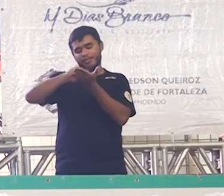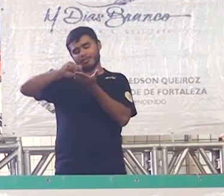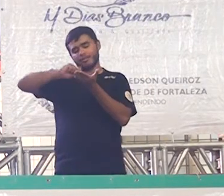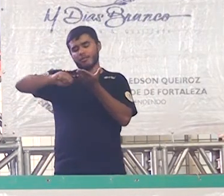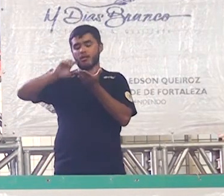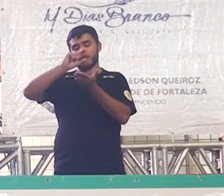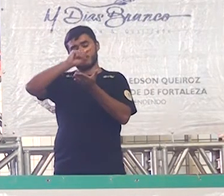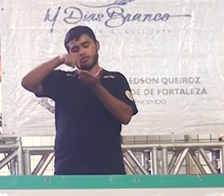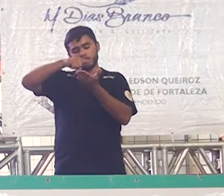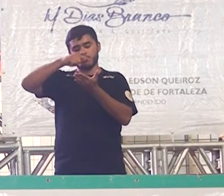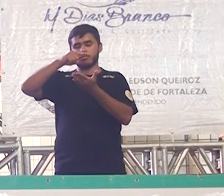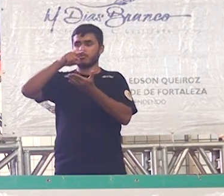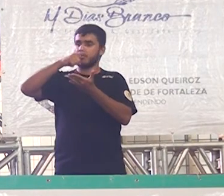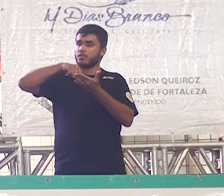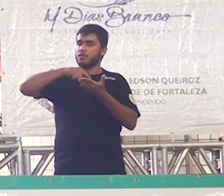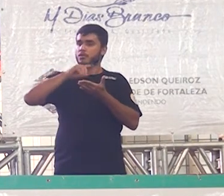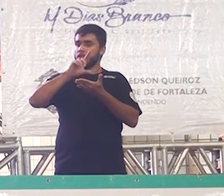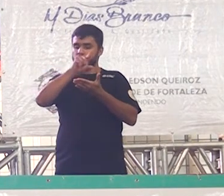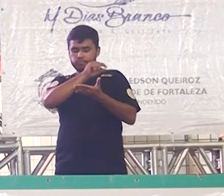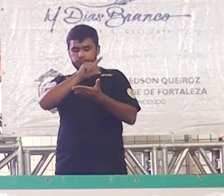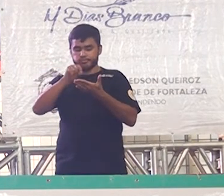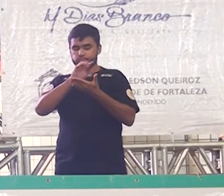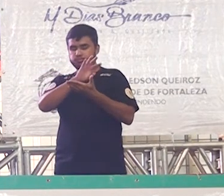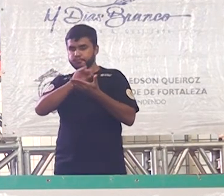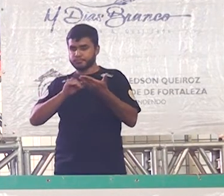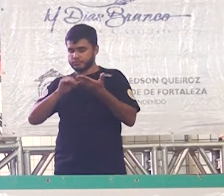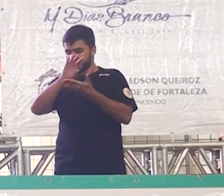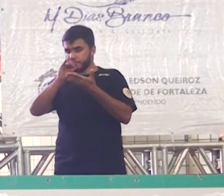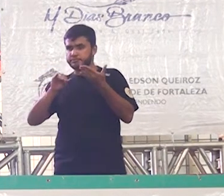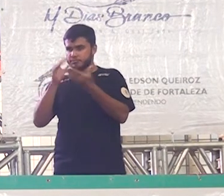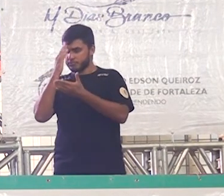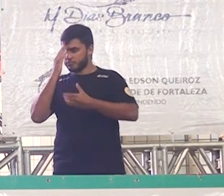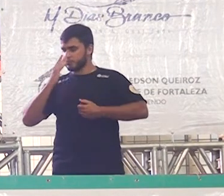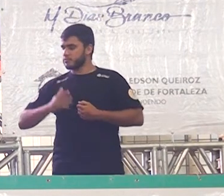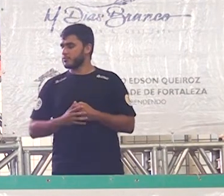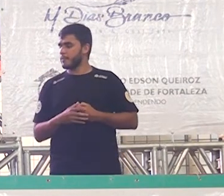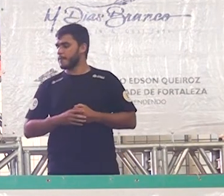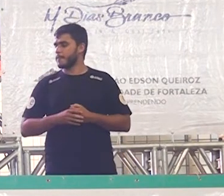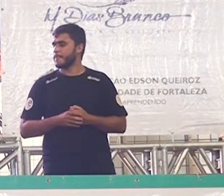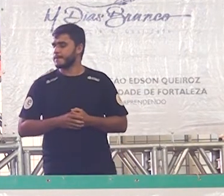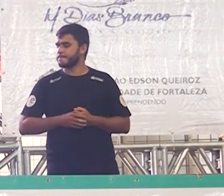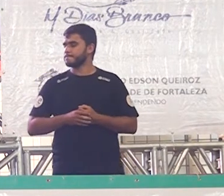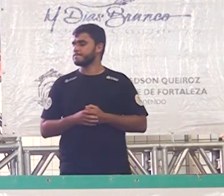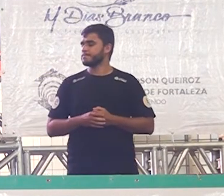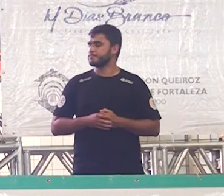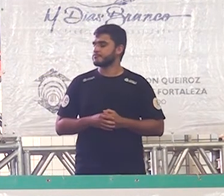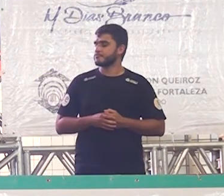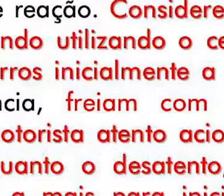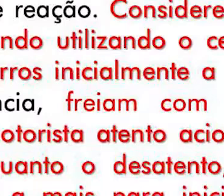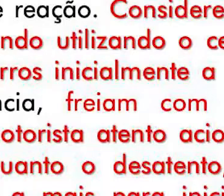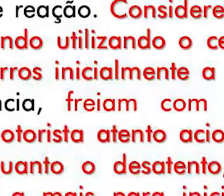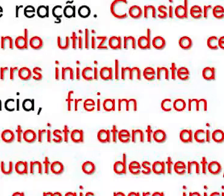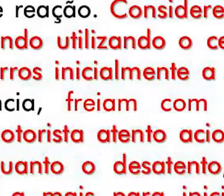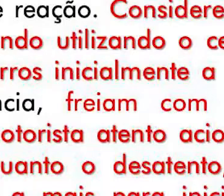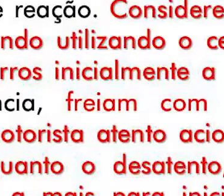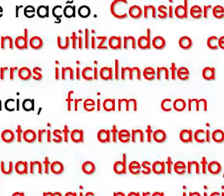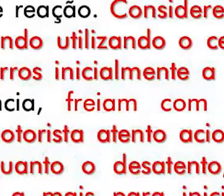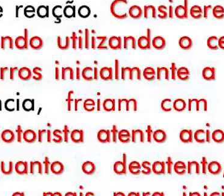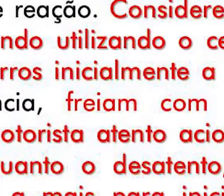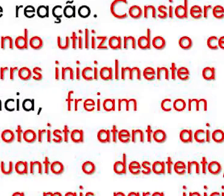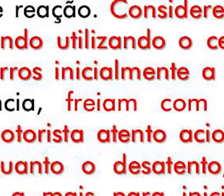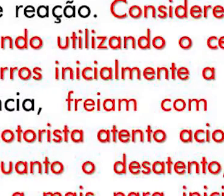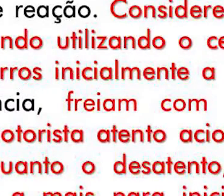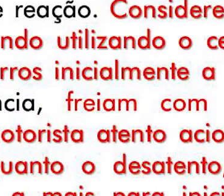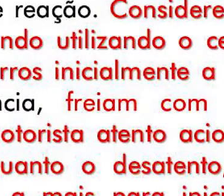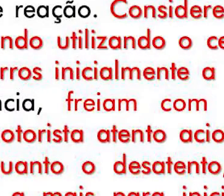dados. Vamos pegar os dados que eu vou considerar aí? Ó, eu tenho dois motoristas, o primeiro atento e o